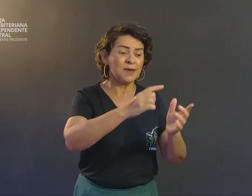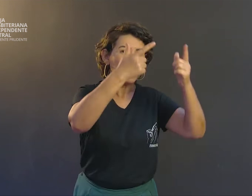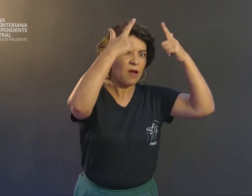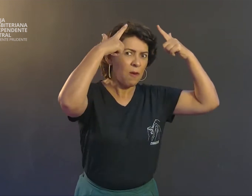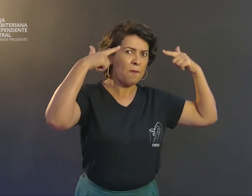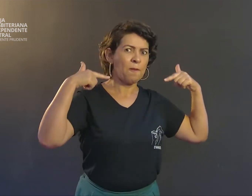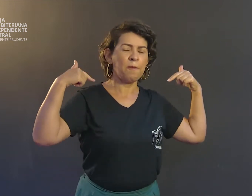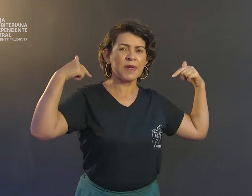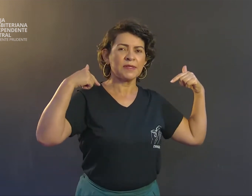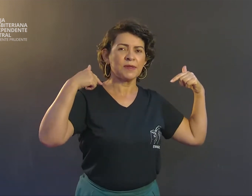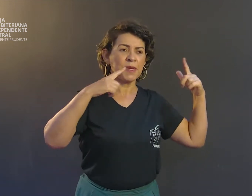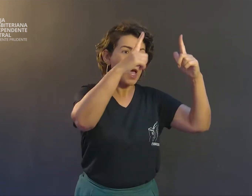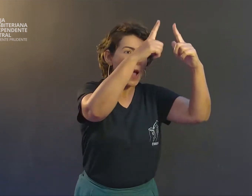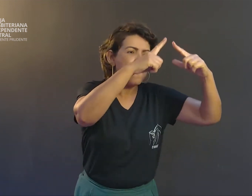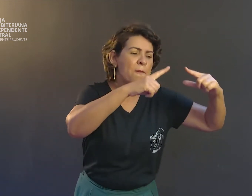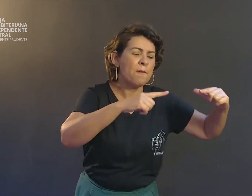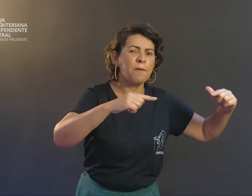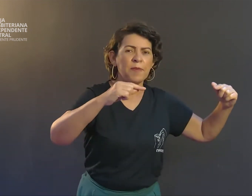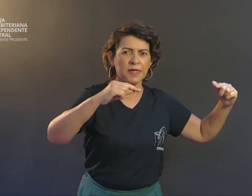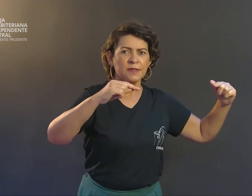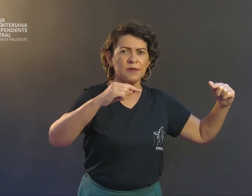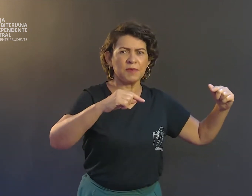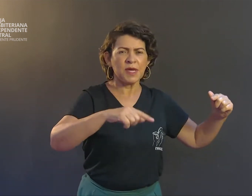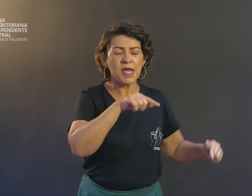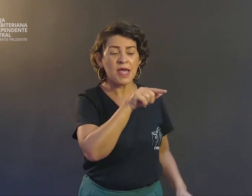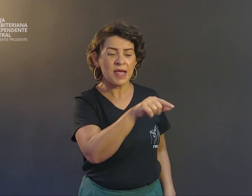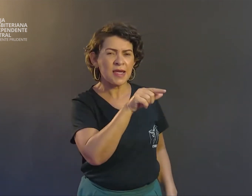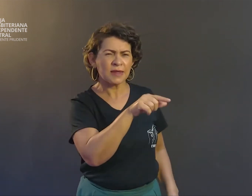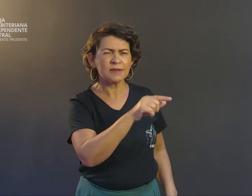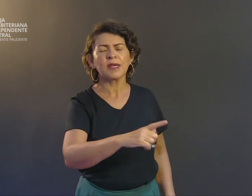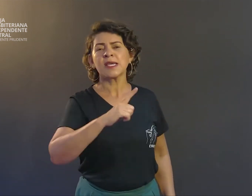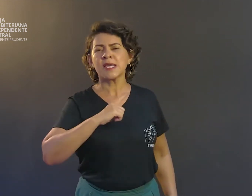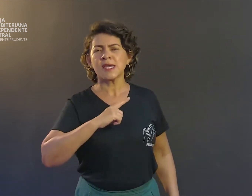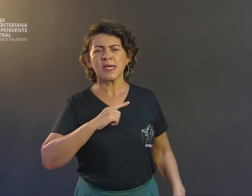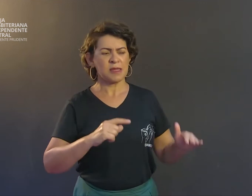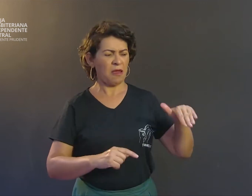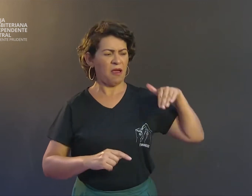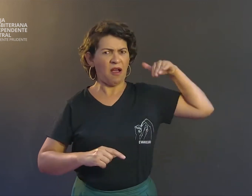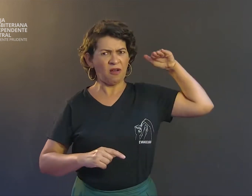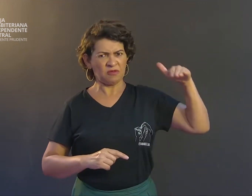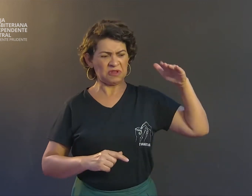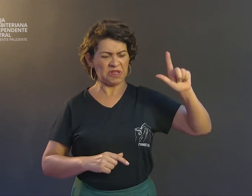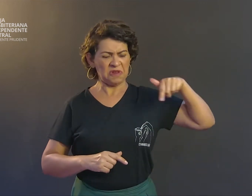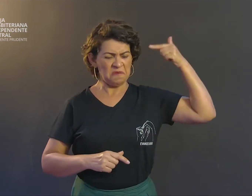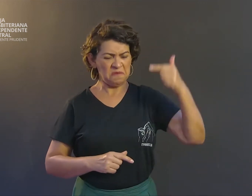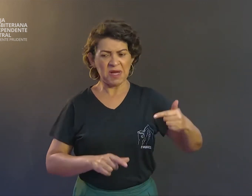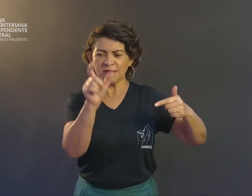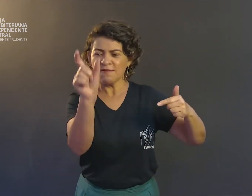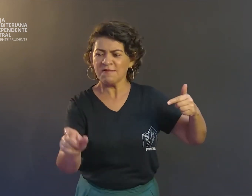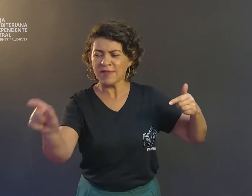Estes príncipes são os que detêm o poder sobre as pessoas. São os governantes